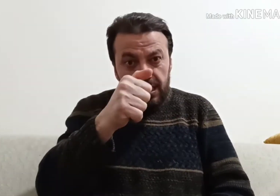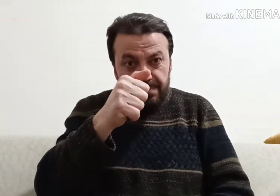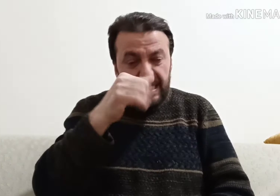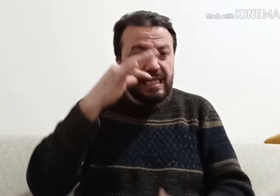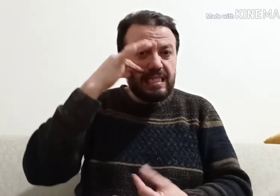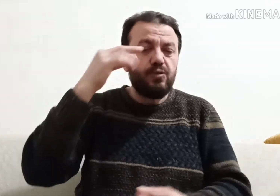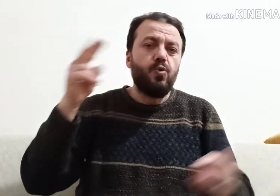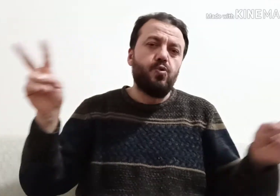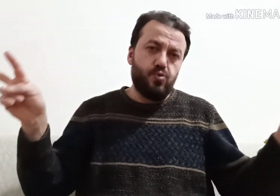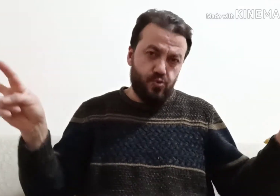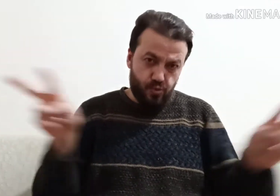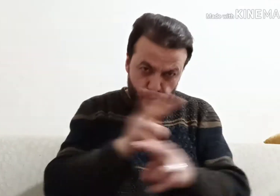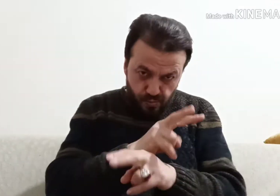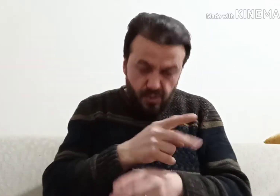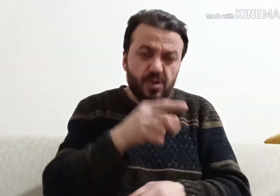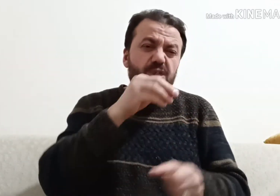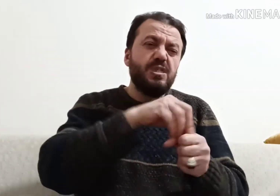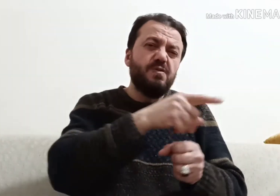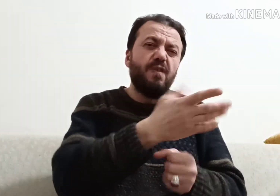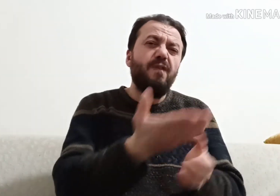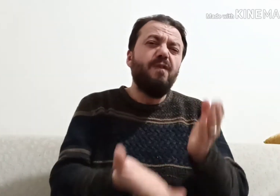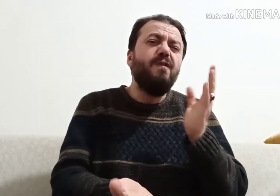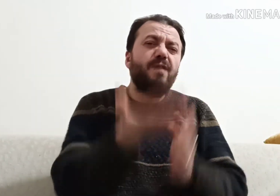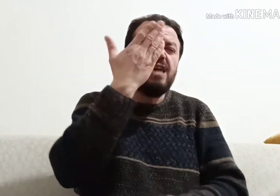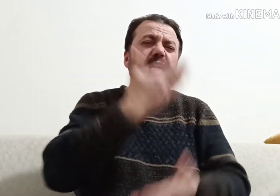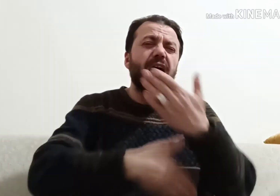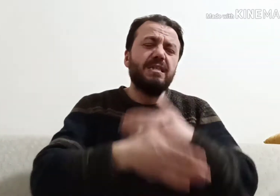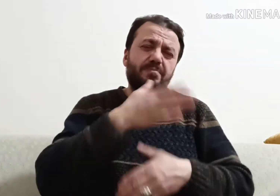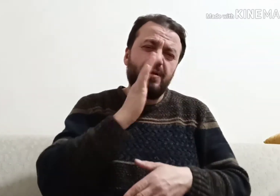Birçok ev harap oluyor. 32.900